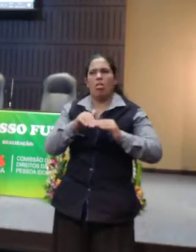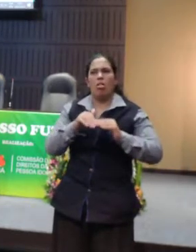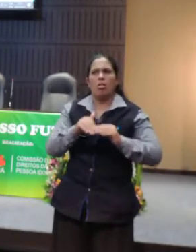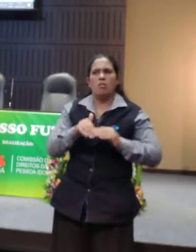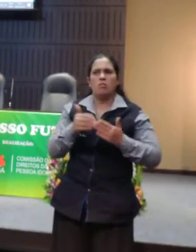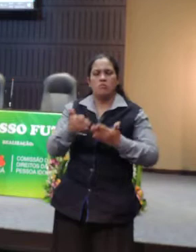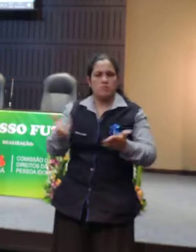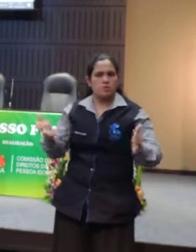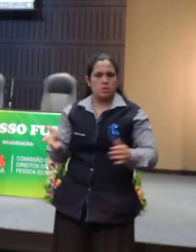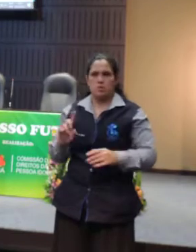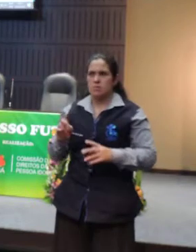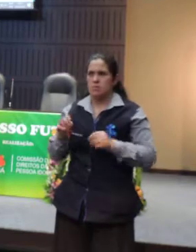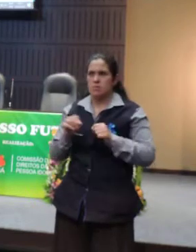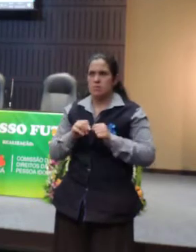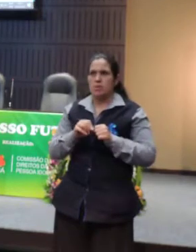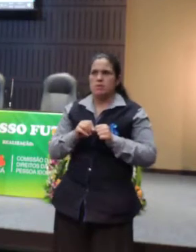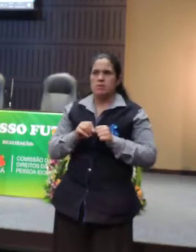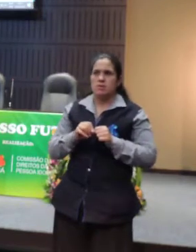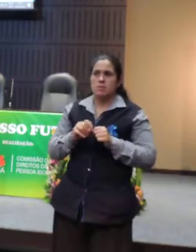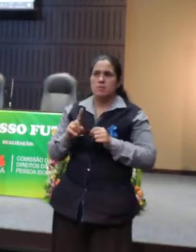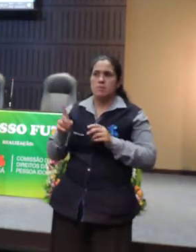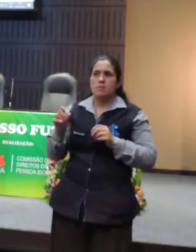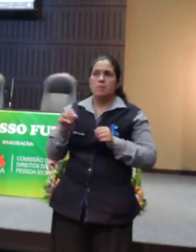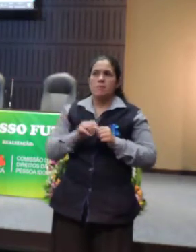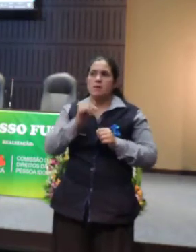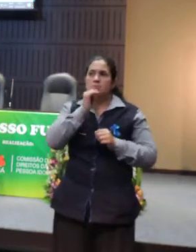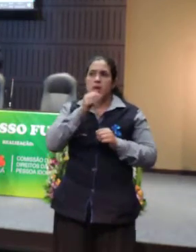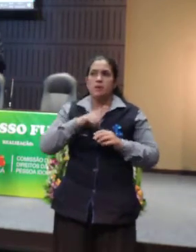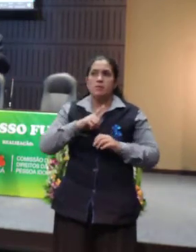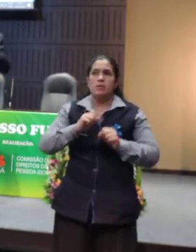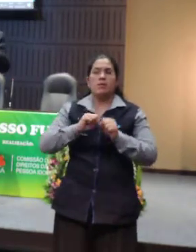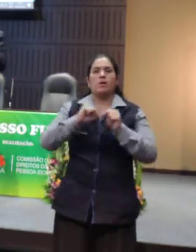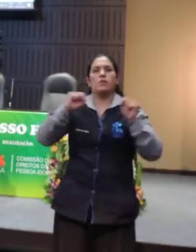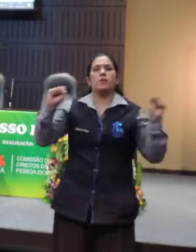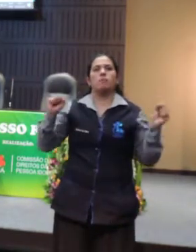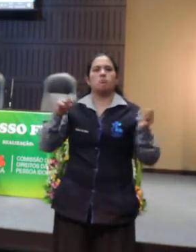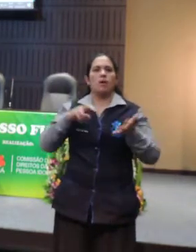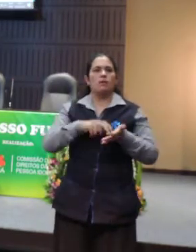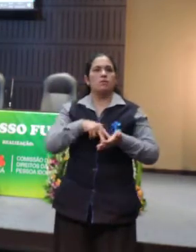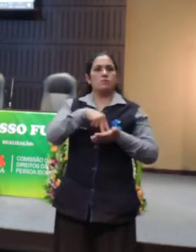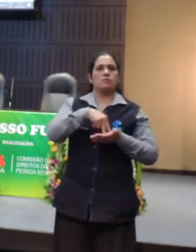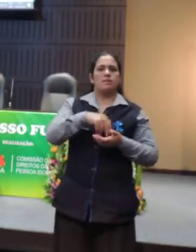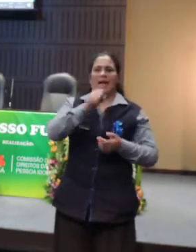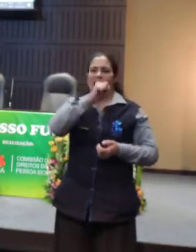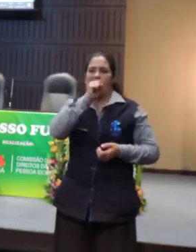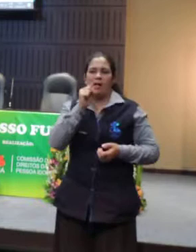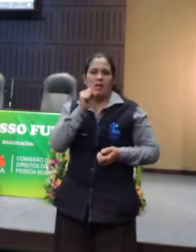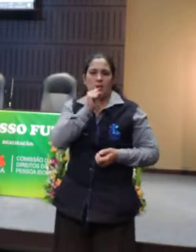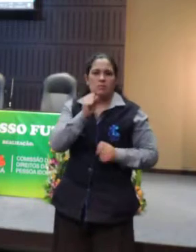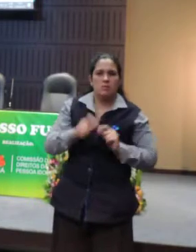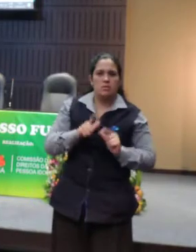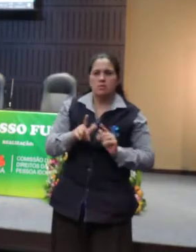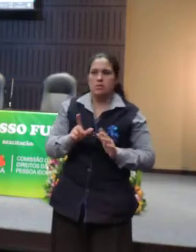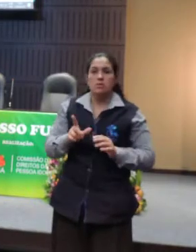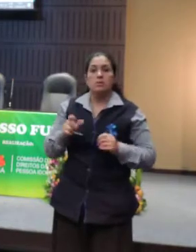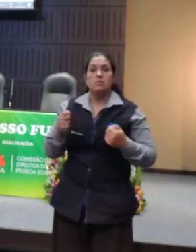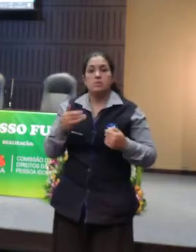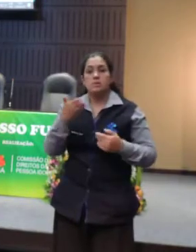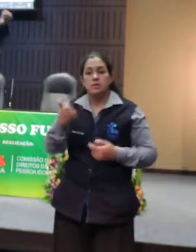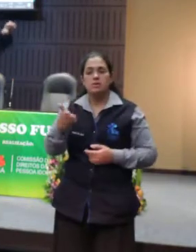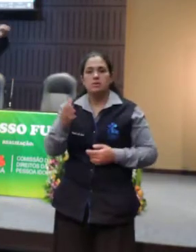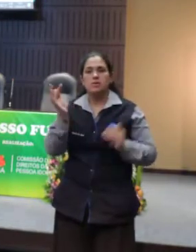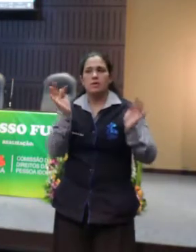você. Não seja tão, eu tenho que acordar, levantar, escovar os dentes. Não, você tem que ser feliz, só isso. Deixa